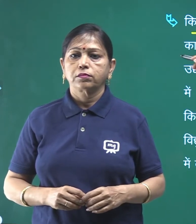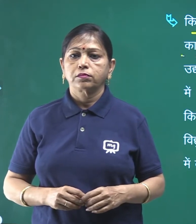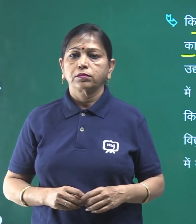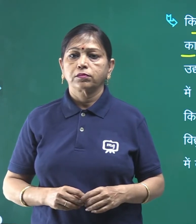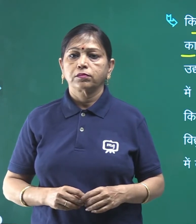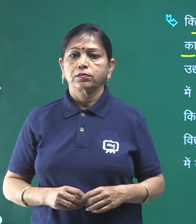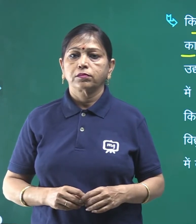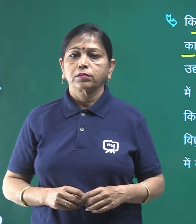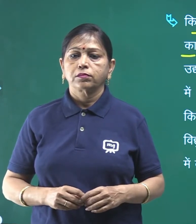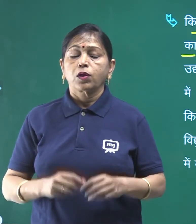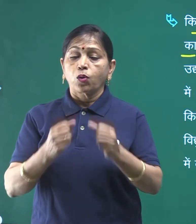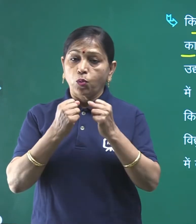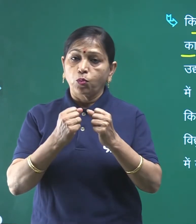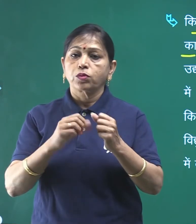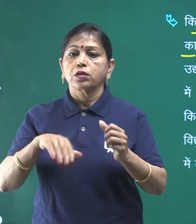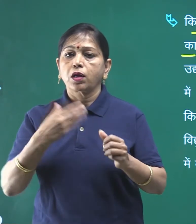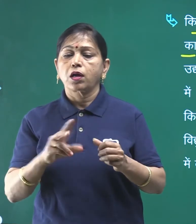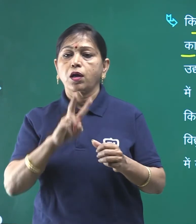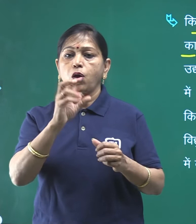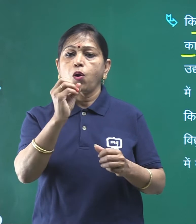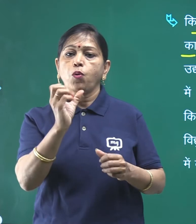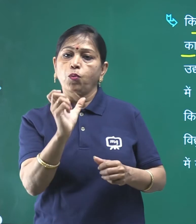ऊर्जा का व्यावसायिक मात्रक है।